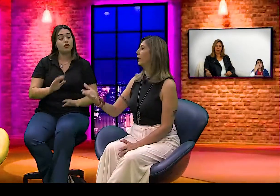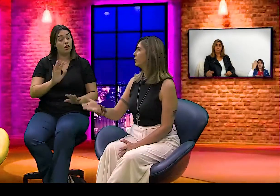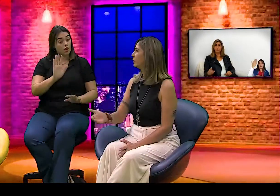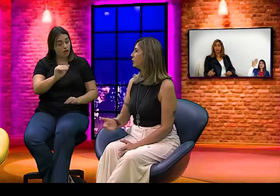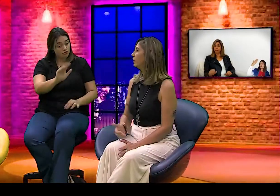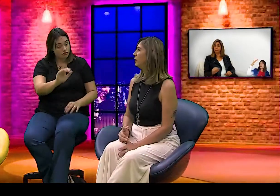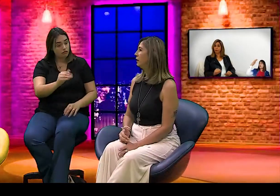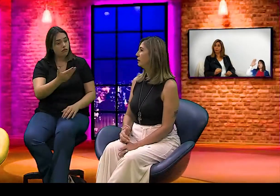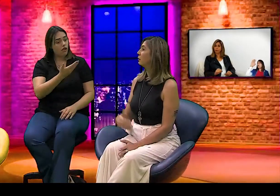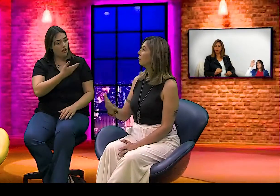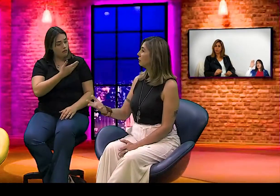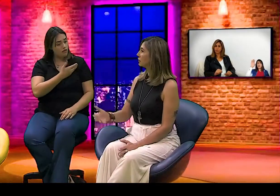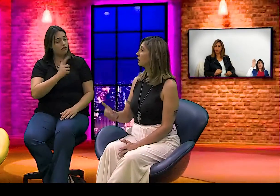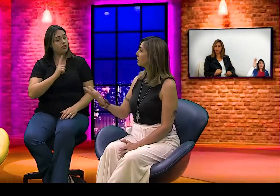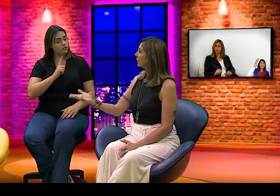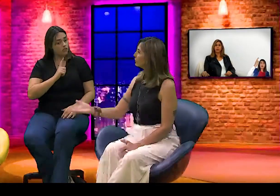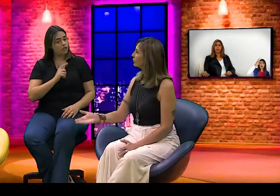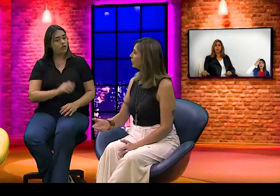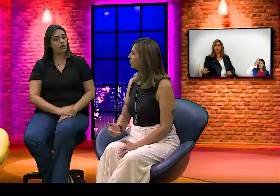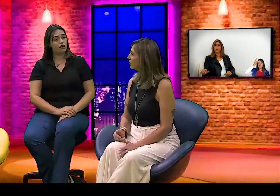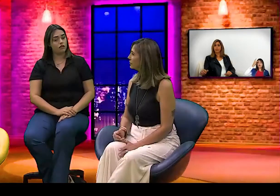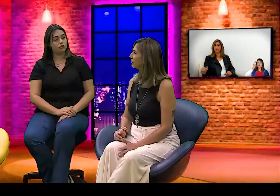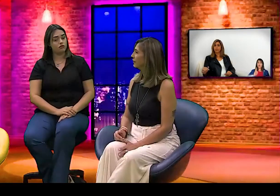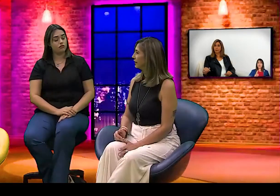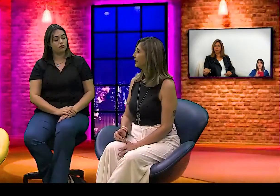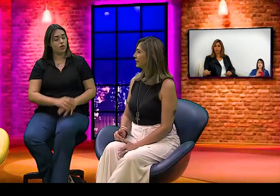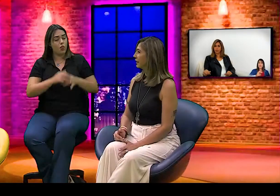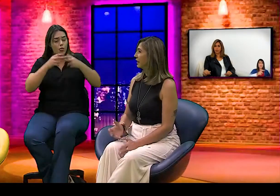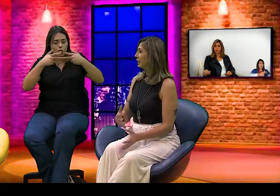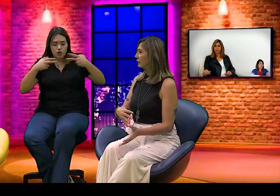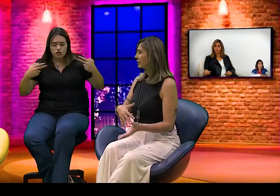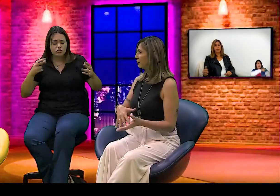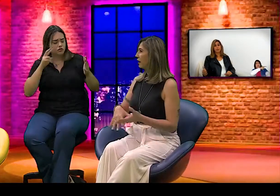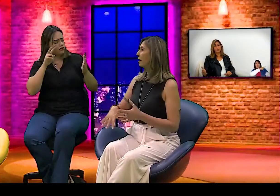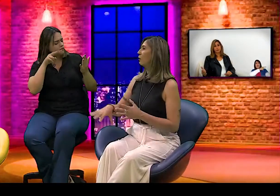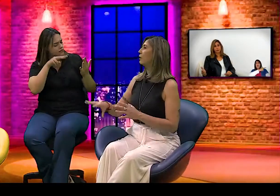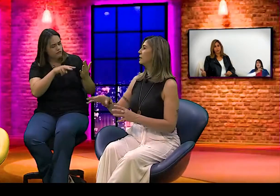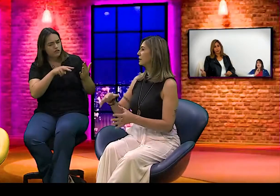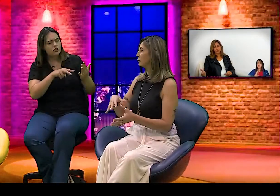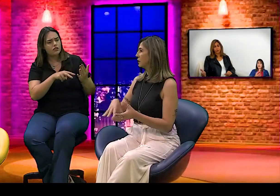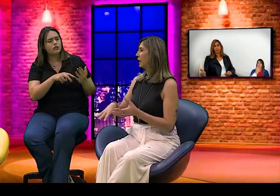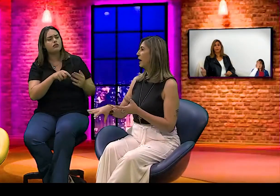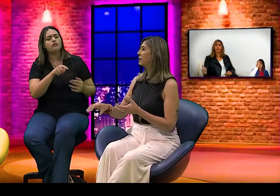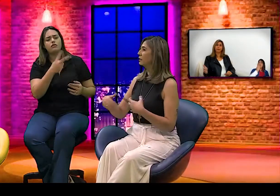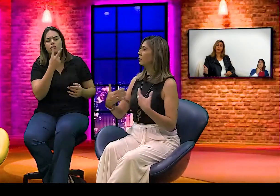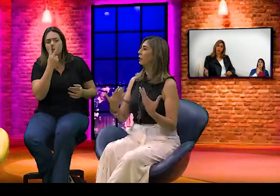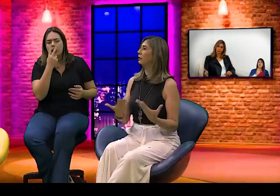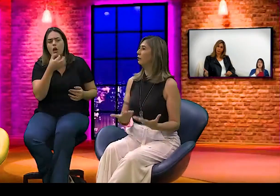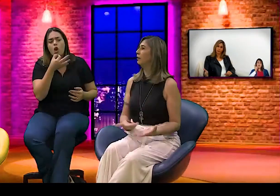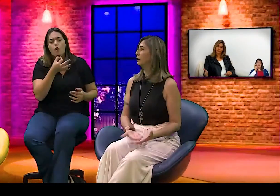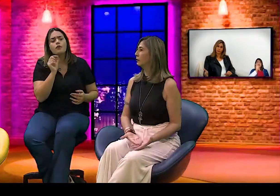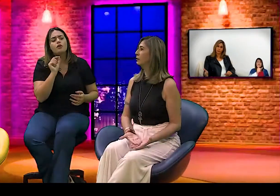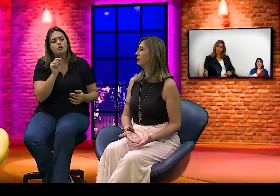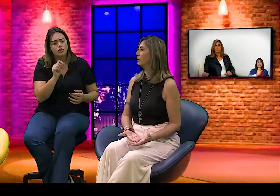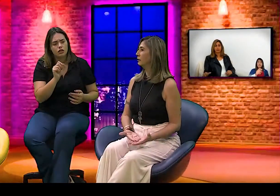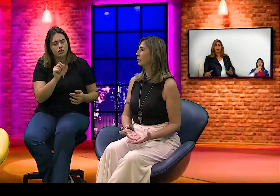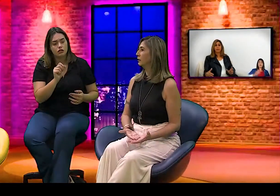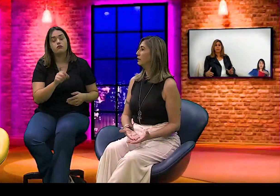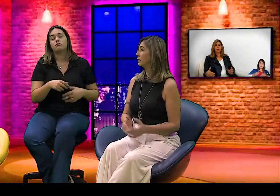uma reportagem X, nossa, o que você pensa sobre isso? Né? E você fala coisas que são similares àquilo que ela está